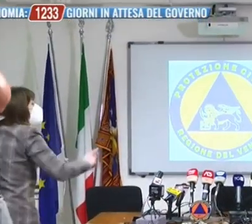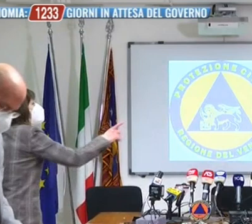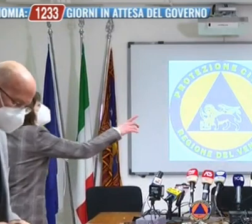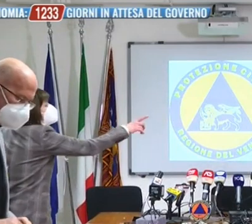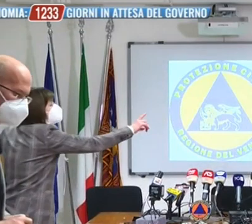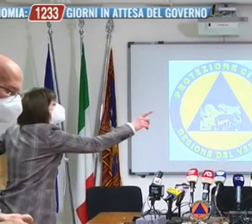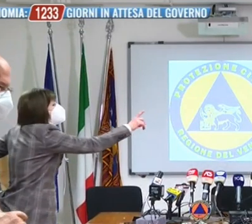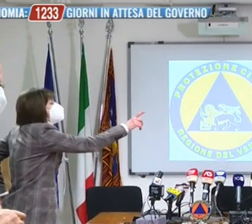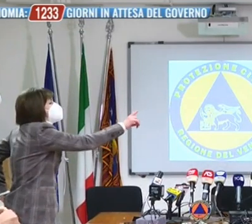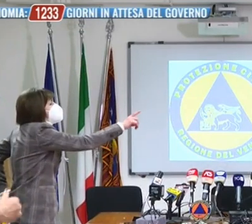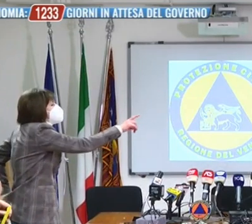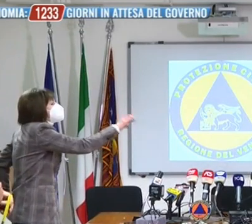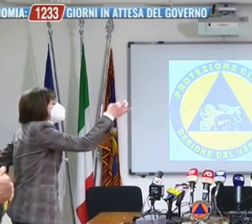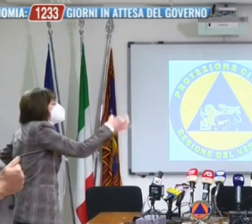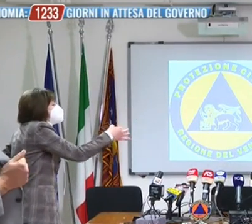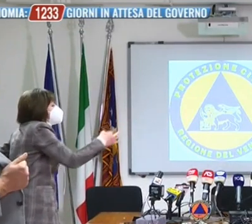sono passate.